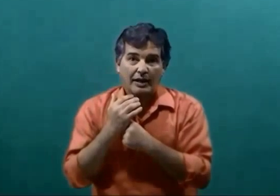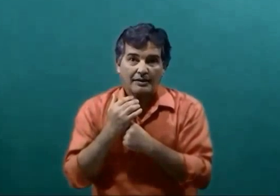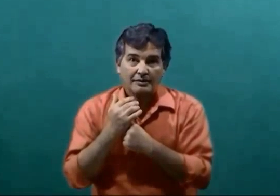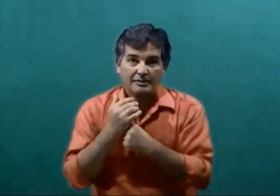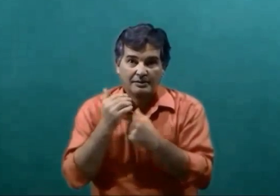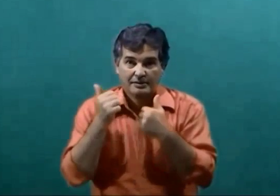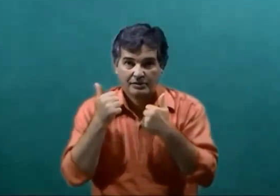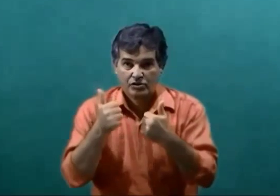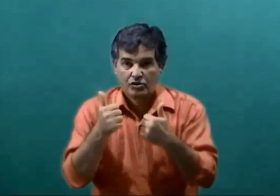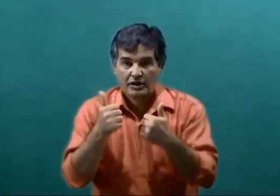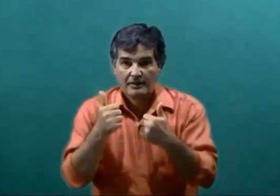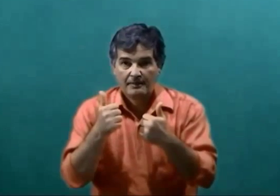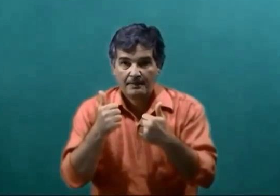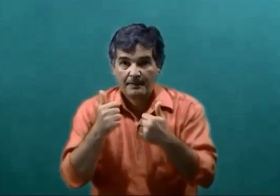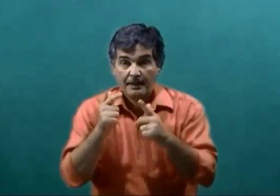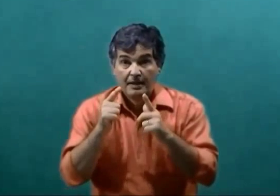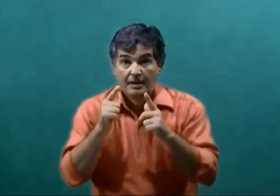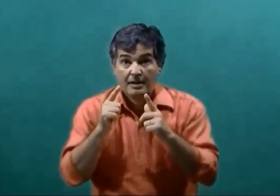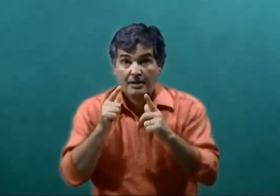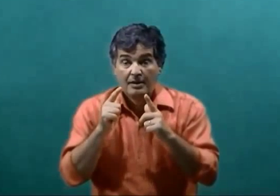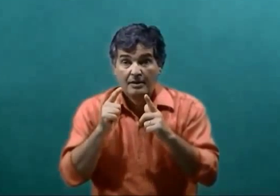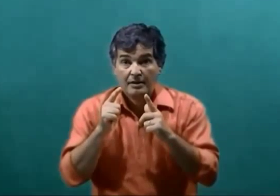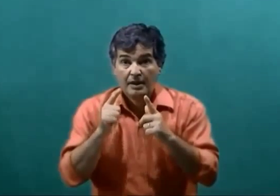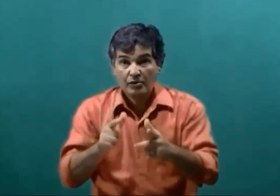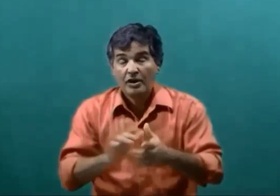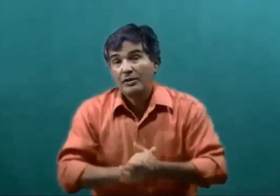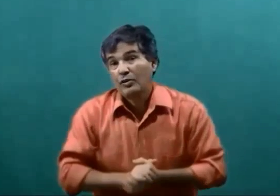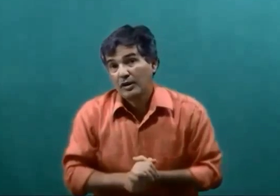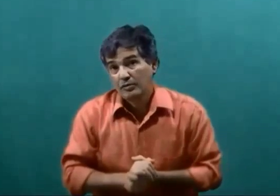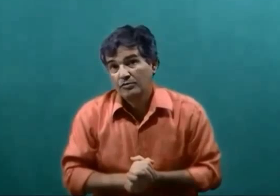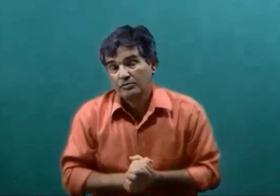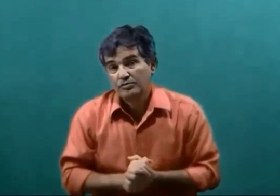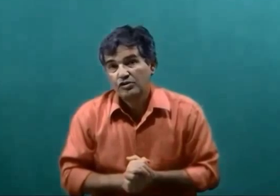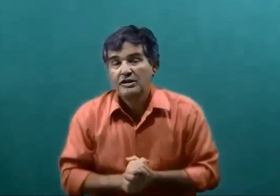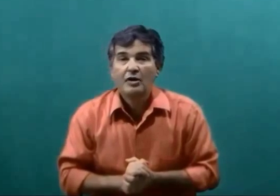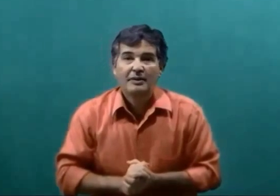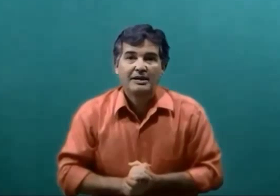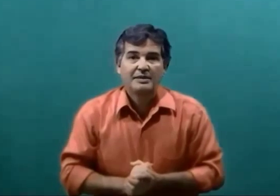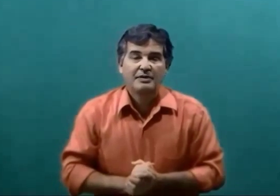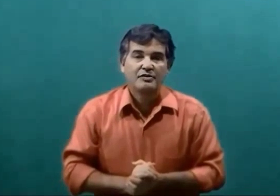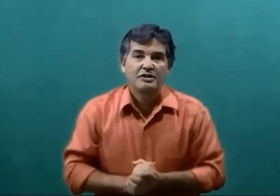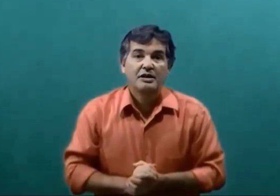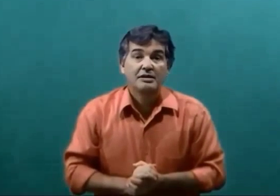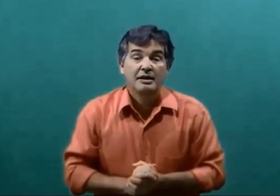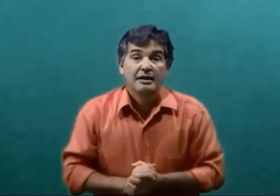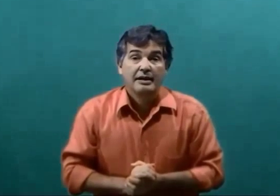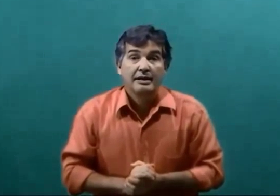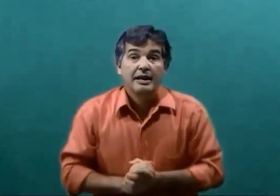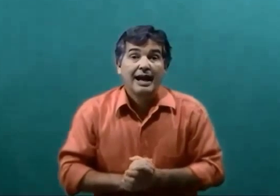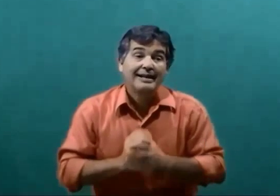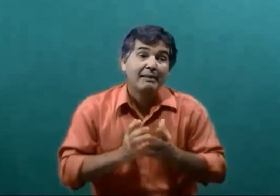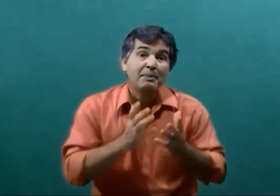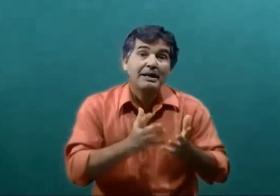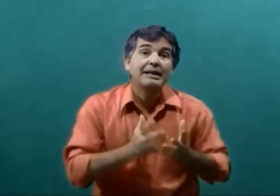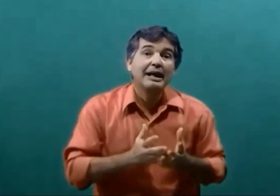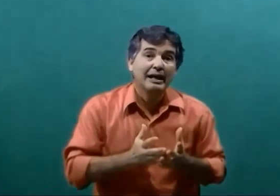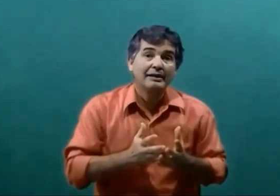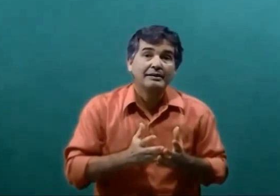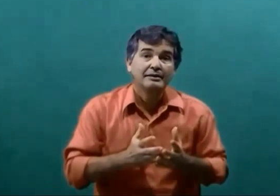colaborar. Joia? Eu tenho agora um sinal para trazer para vocês que, a depender